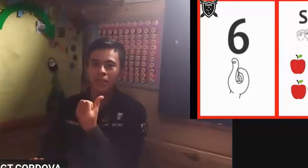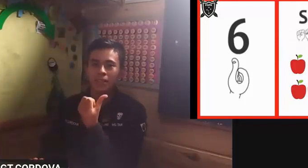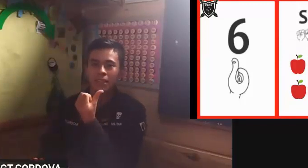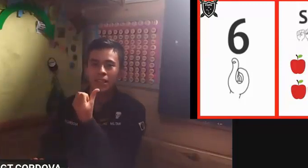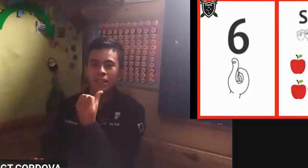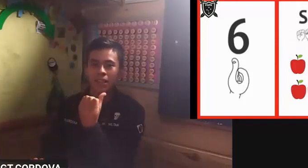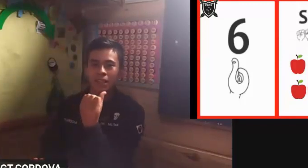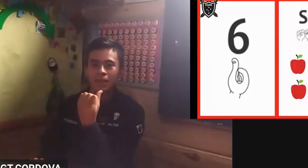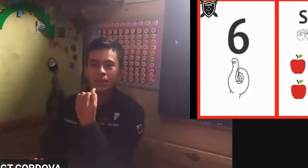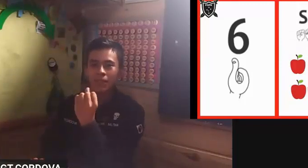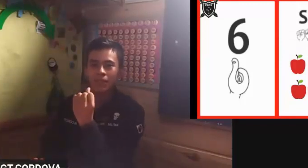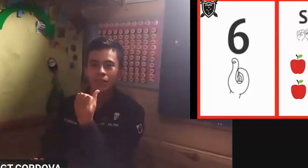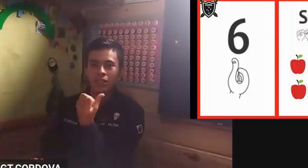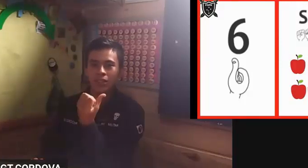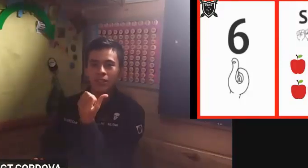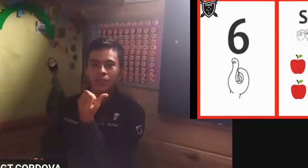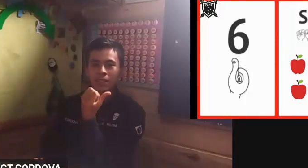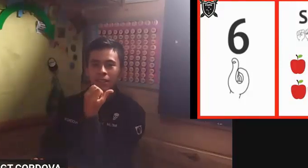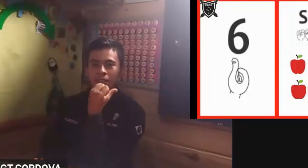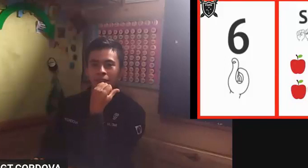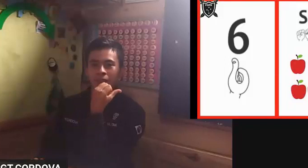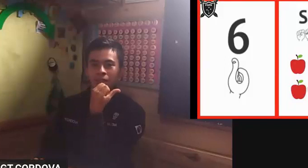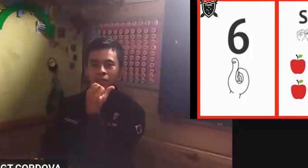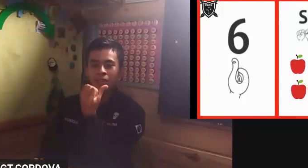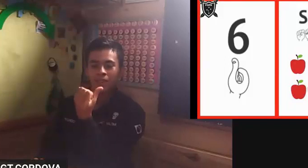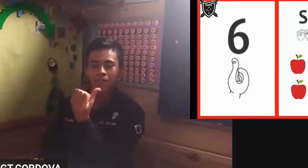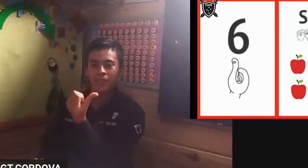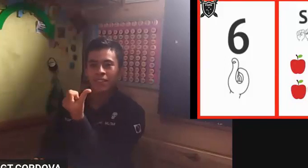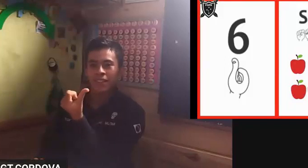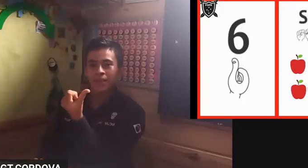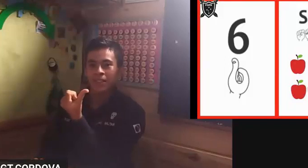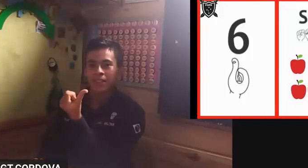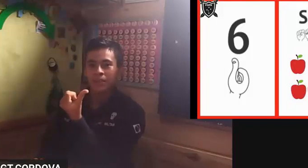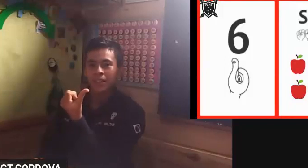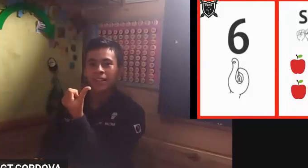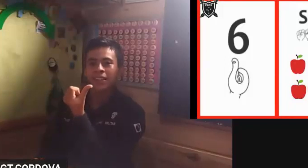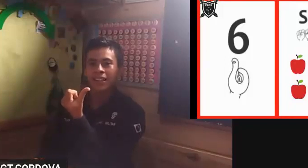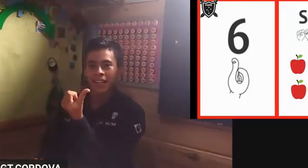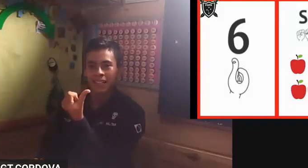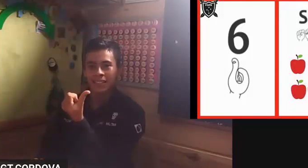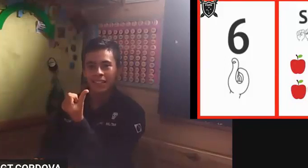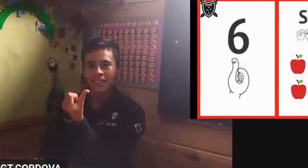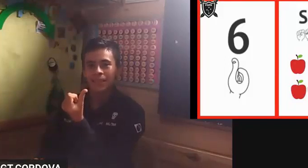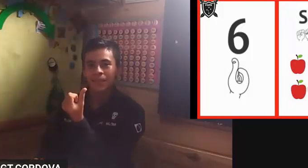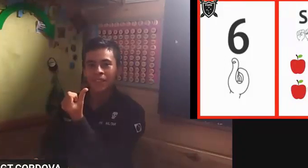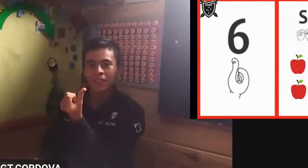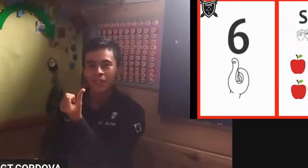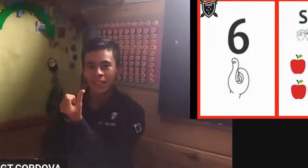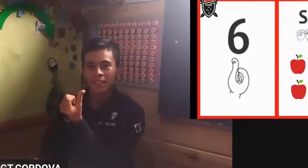braço aqui. É mais fácil de fazer, ó. Se a câmera quiser cooperar. Assim. Então, esse aqui